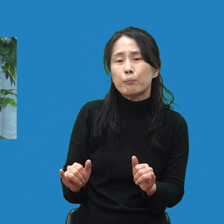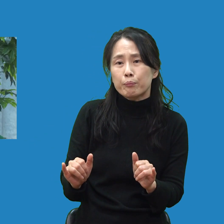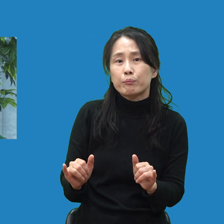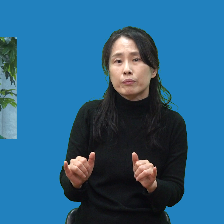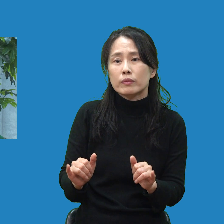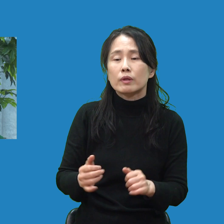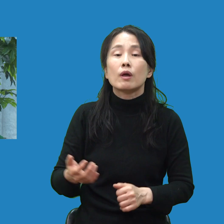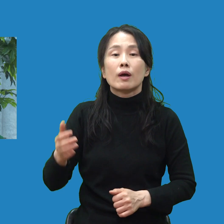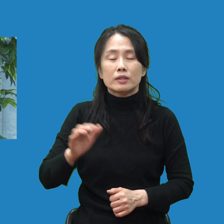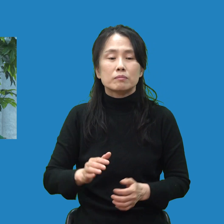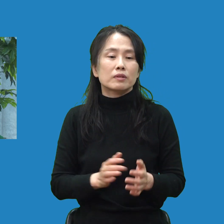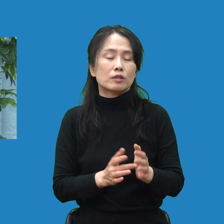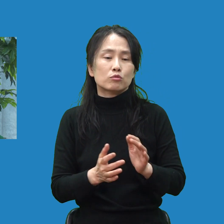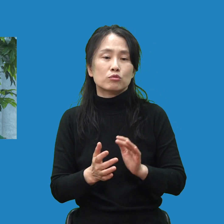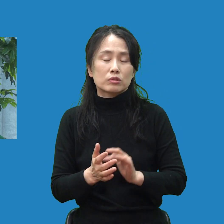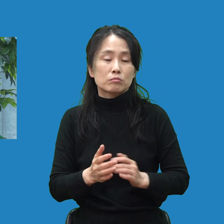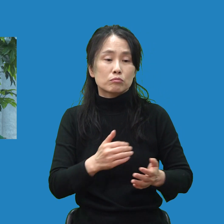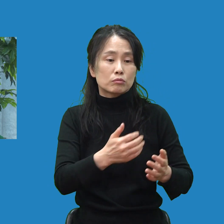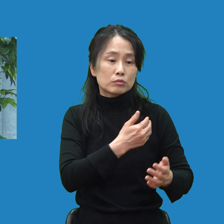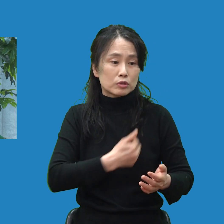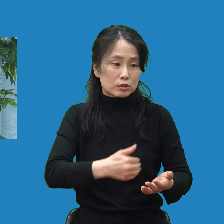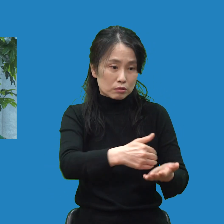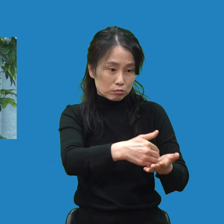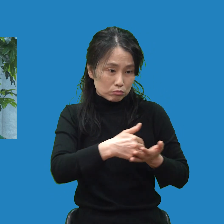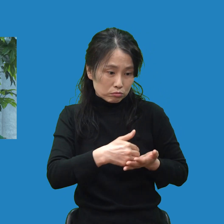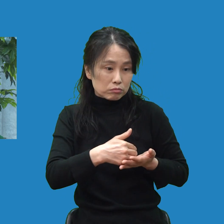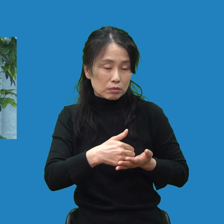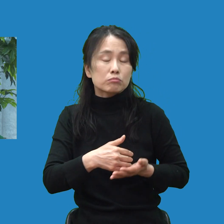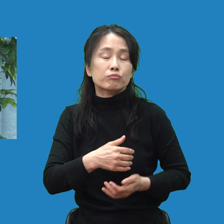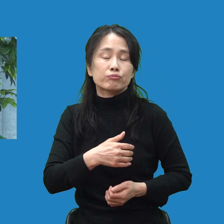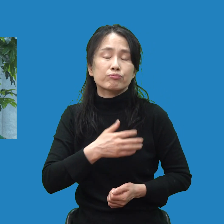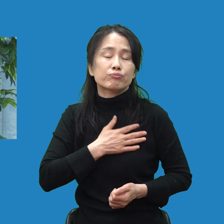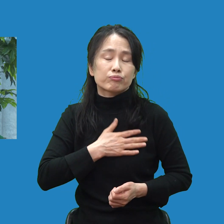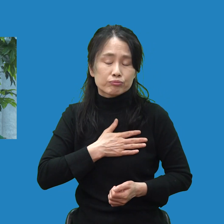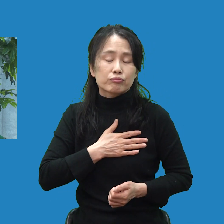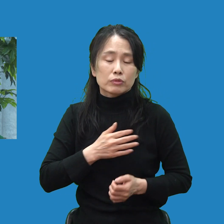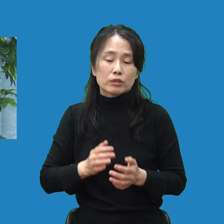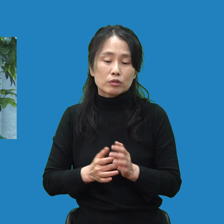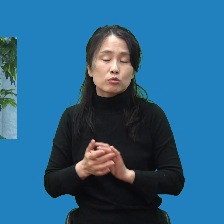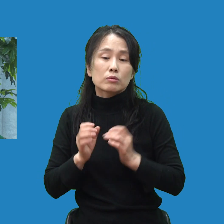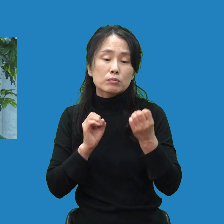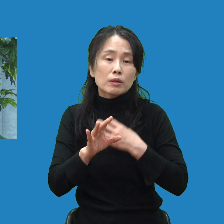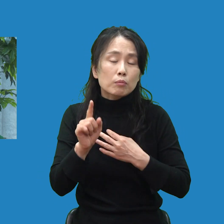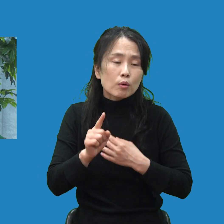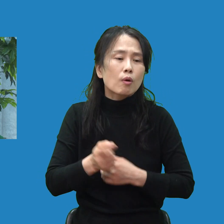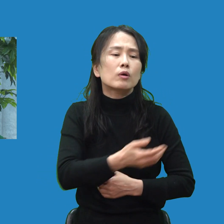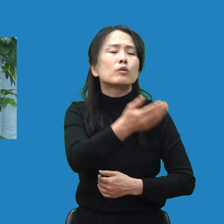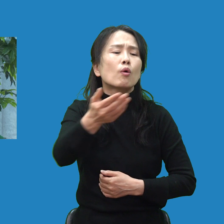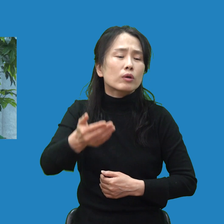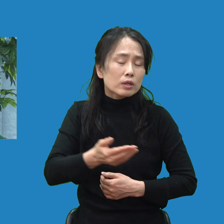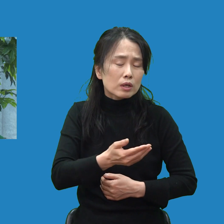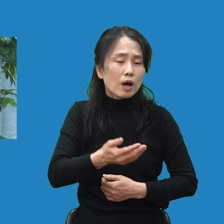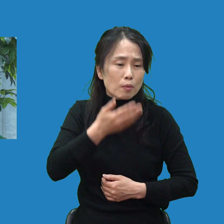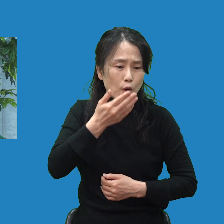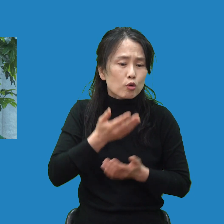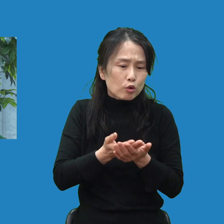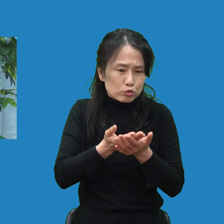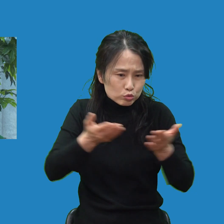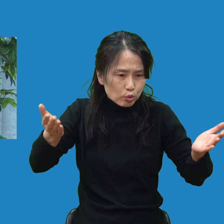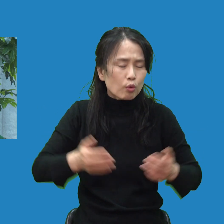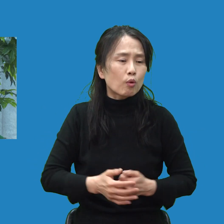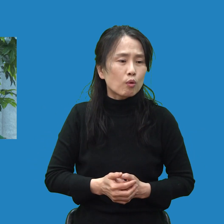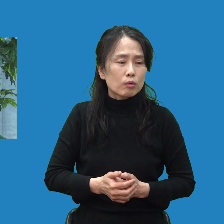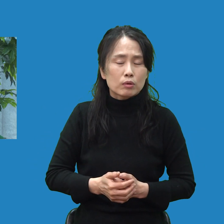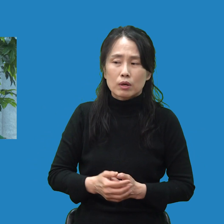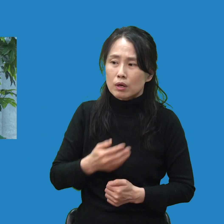아주 천연덕스럽게 너희가 먹을 것을 주라 하십니다. 제자들이